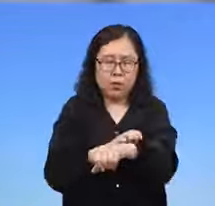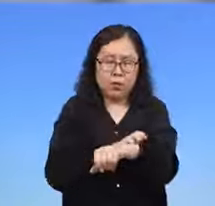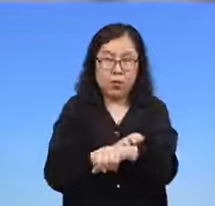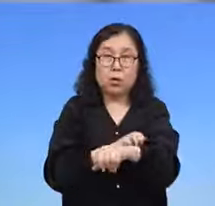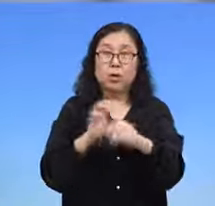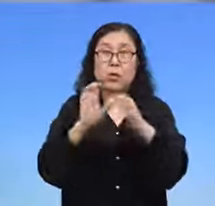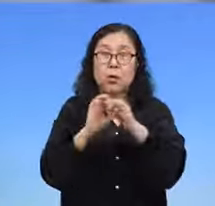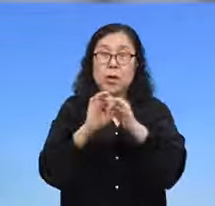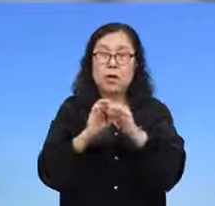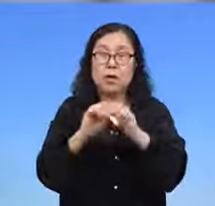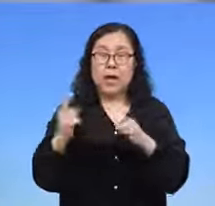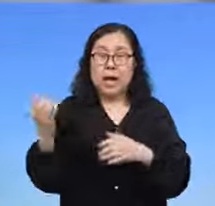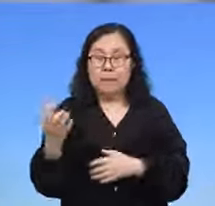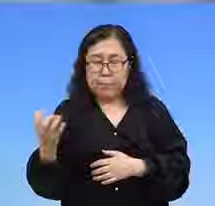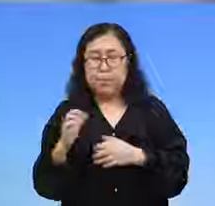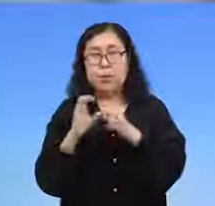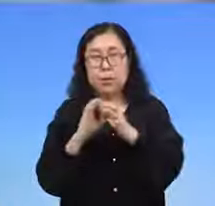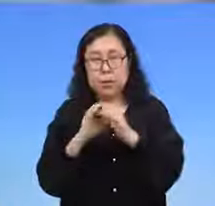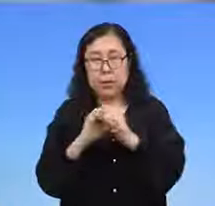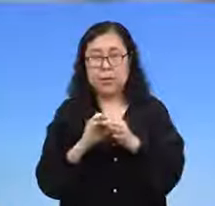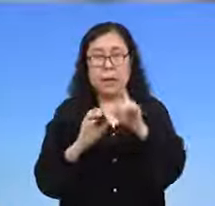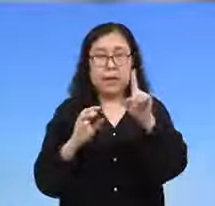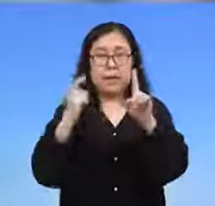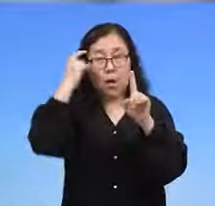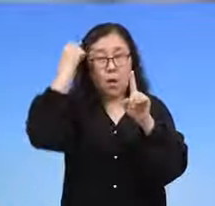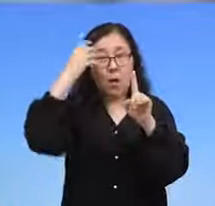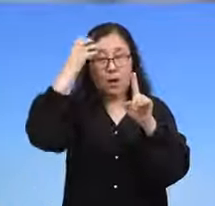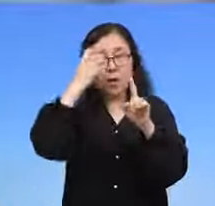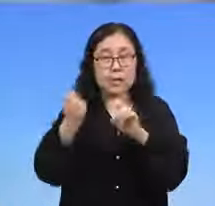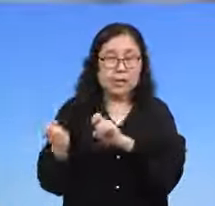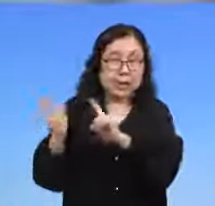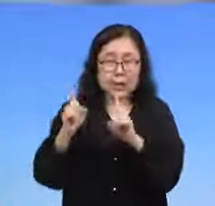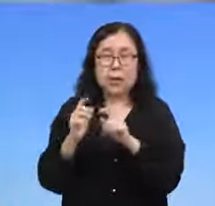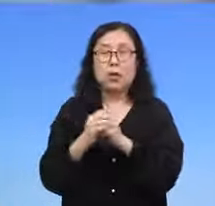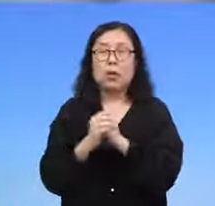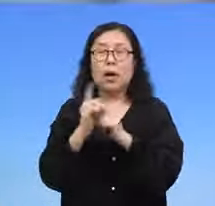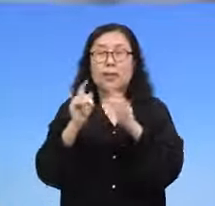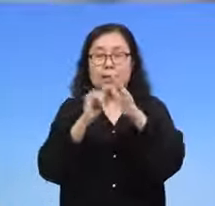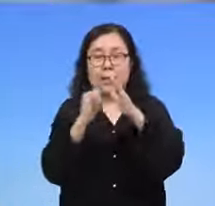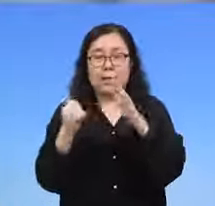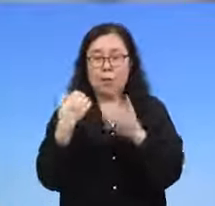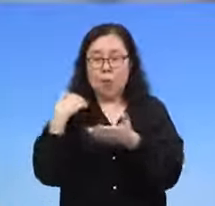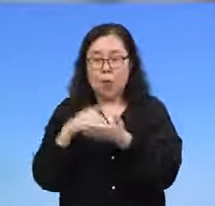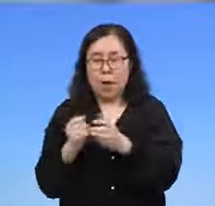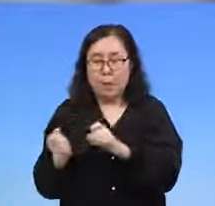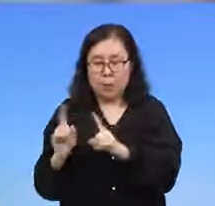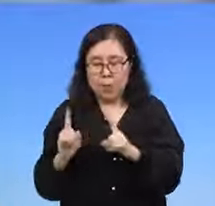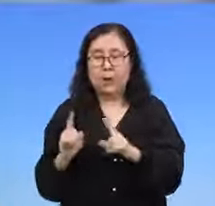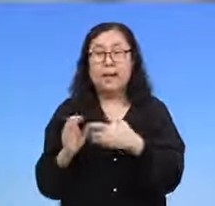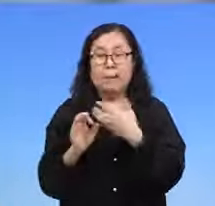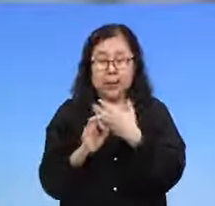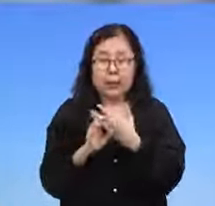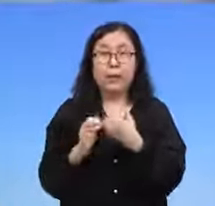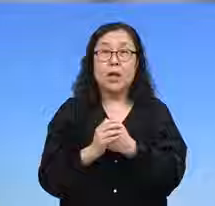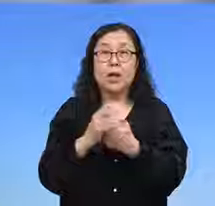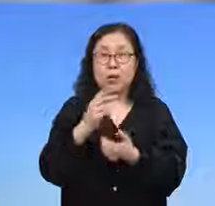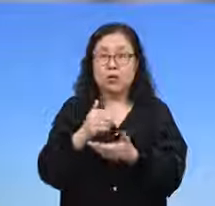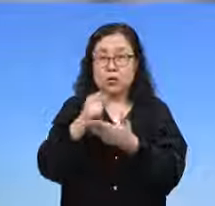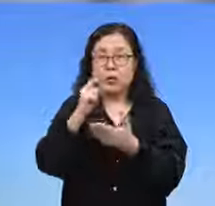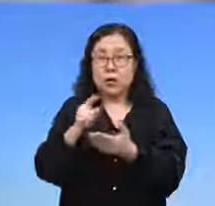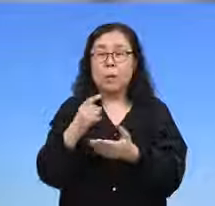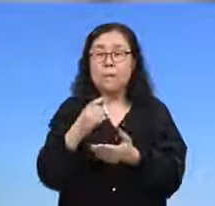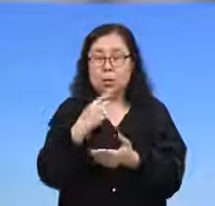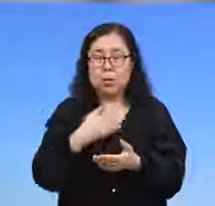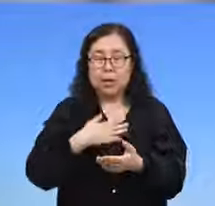불편을 통하여, 이 아픔을 통하여 한 영혼이 살아나고 한 가정이 회복되는 일이 일어난다면